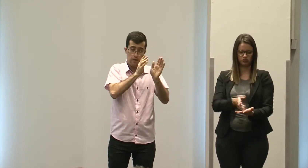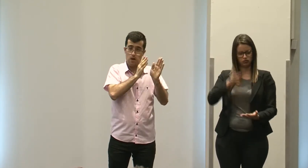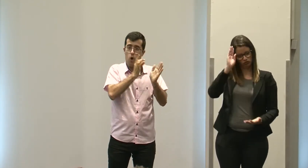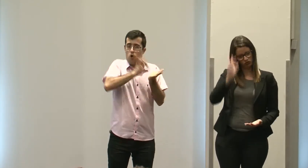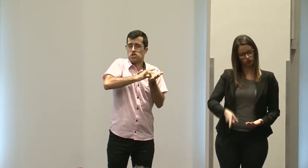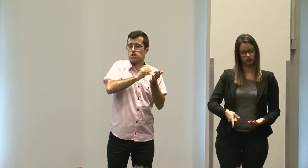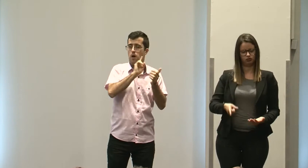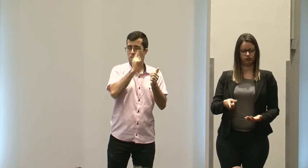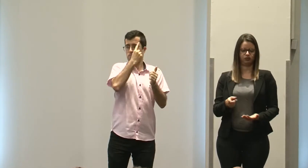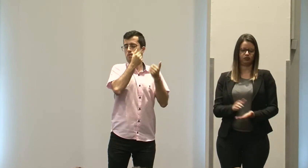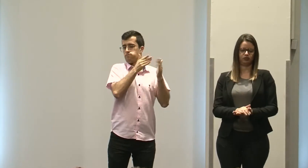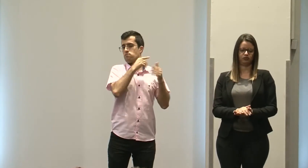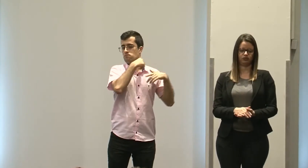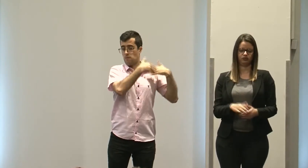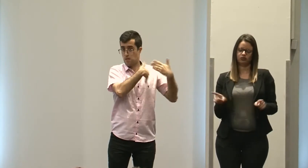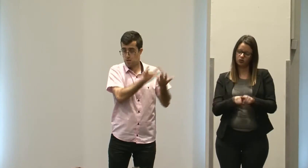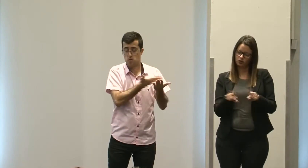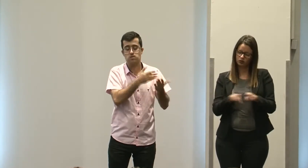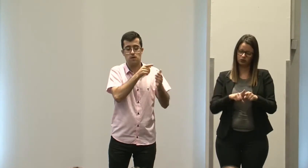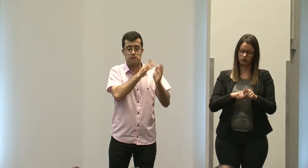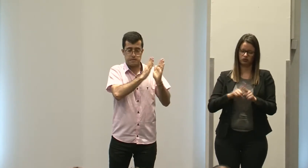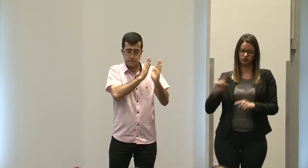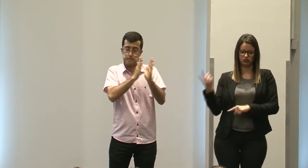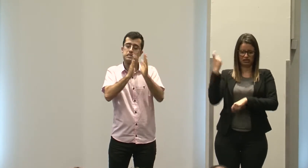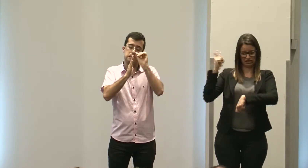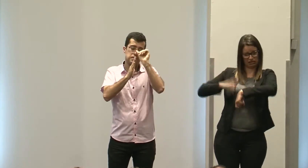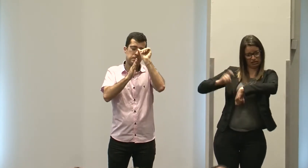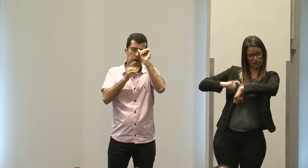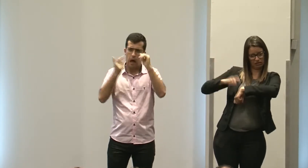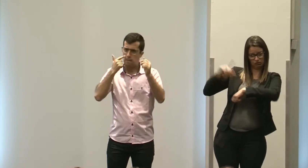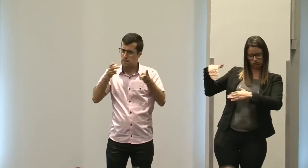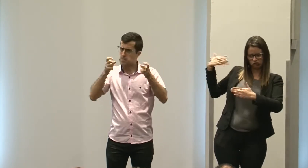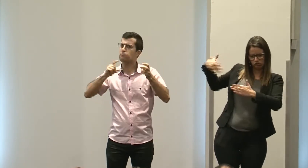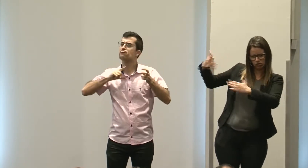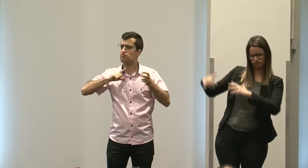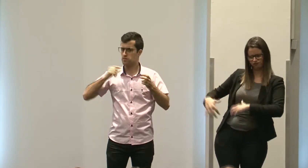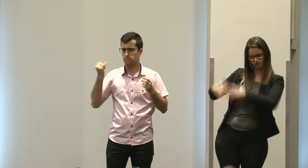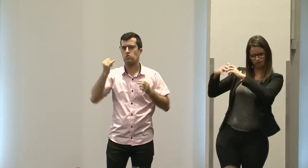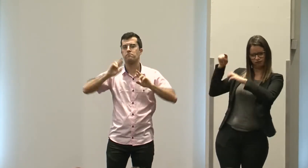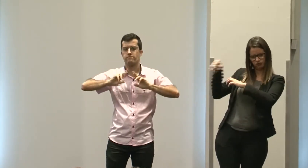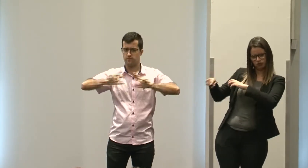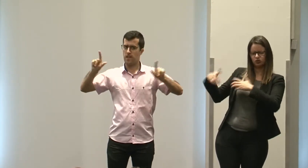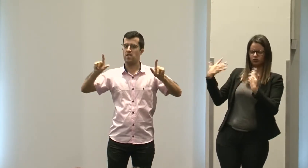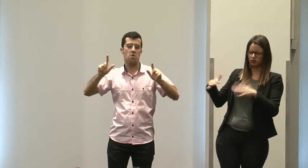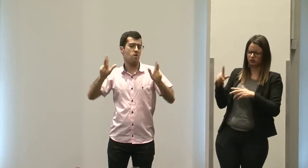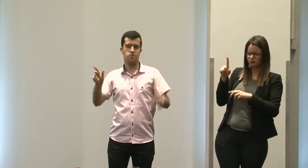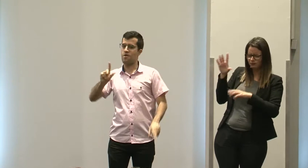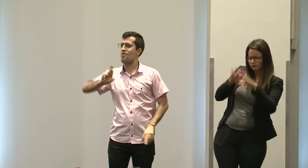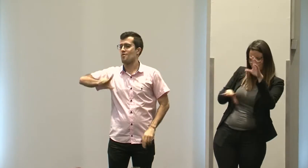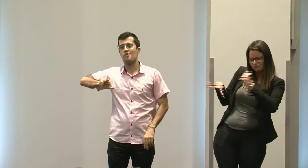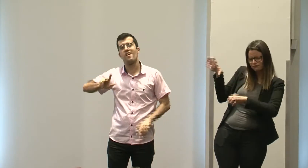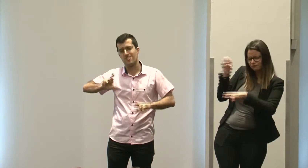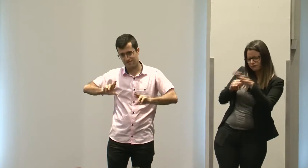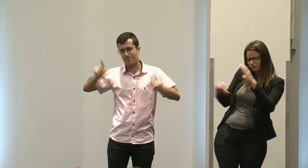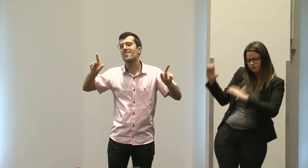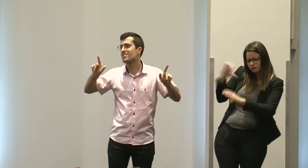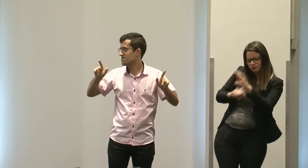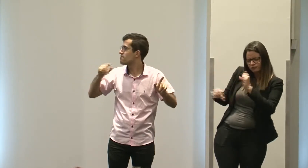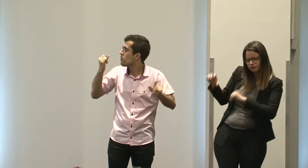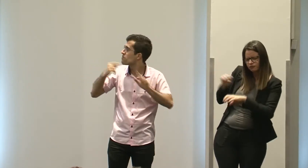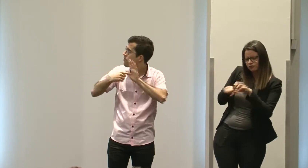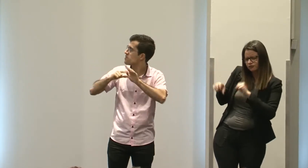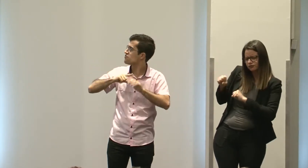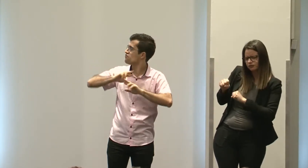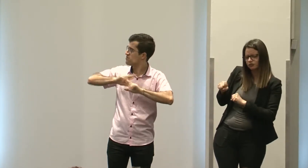o alfabeto manual e que não sofrem nenhuma alteração do seu original é um número muito